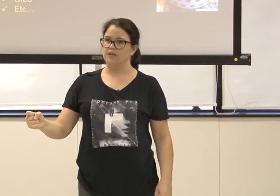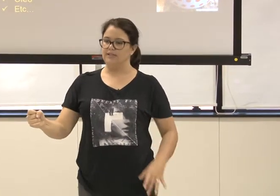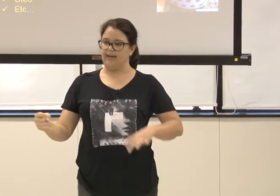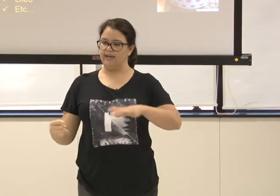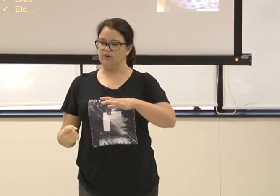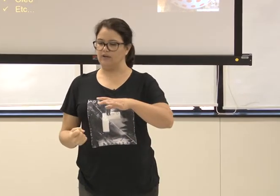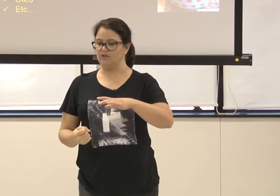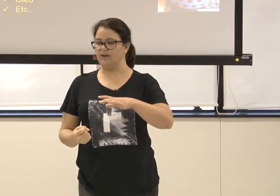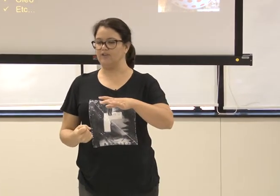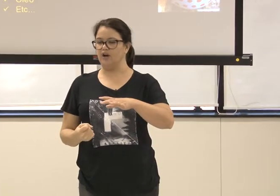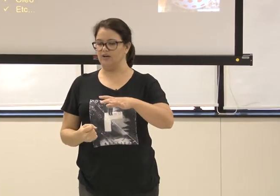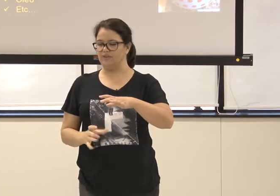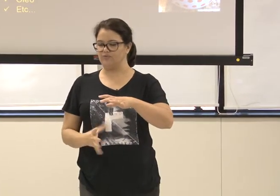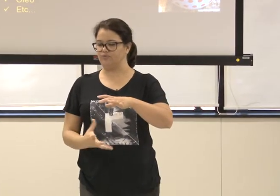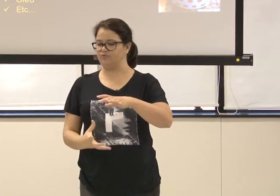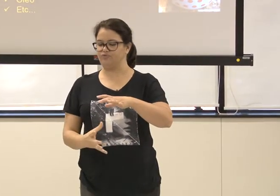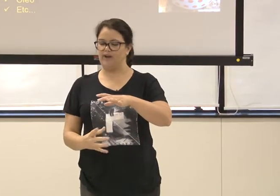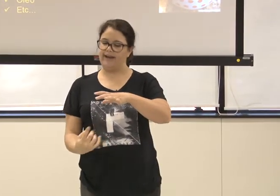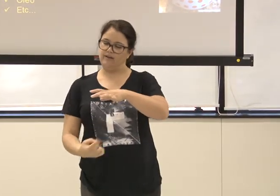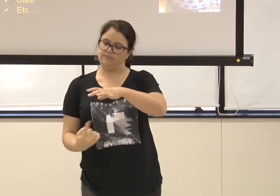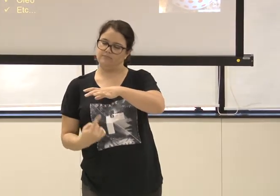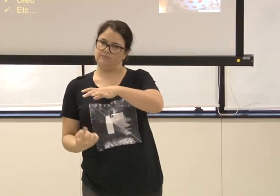E aí o liquidificador, ele não faz... É